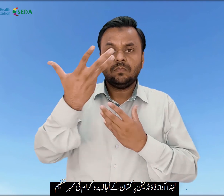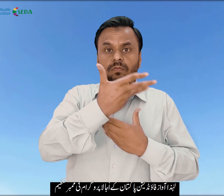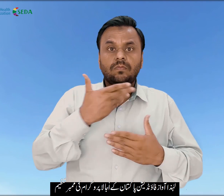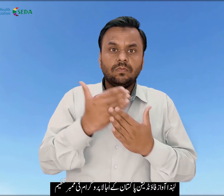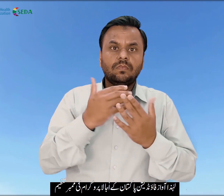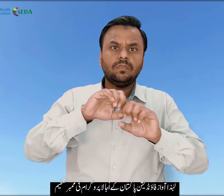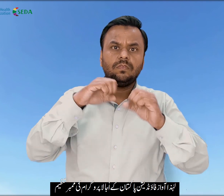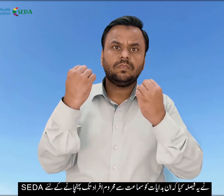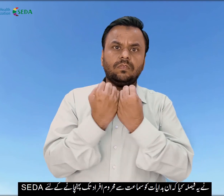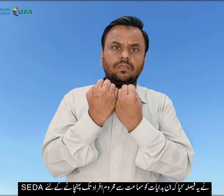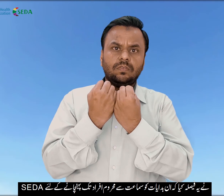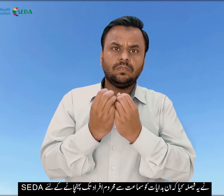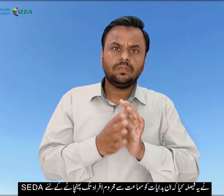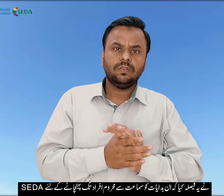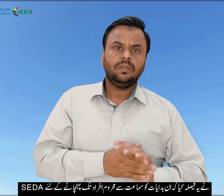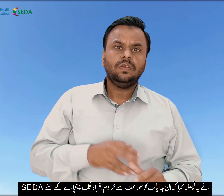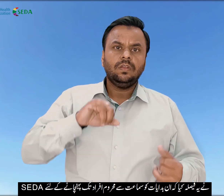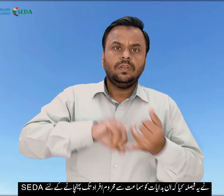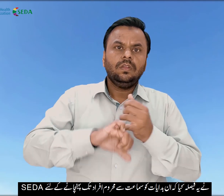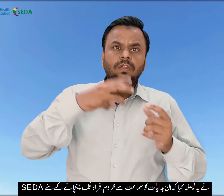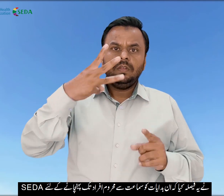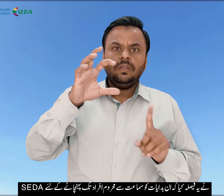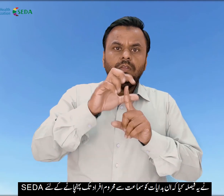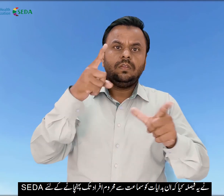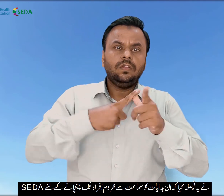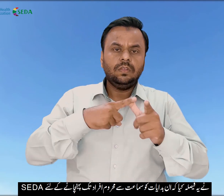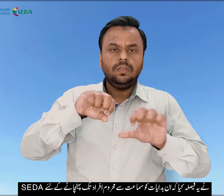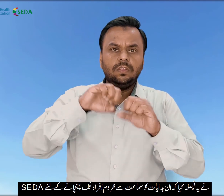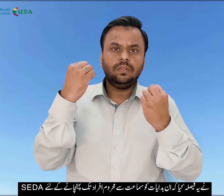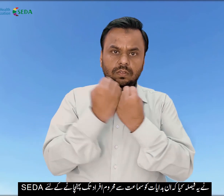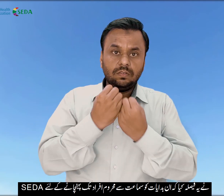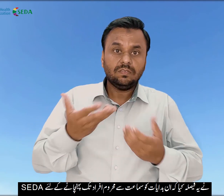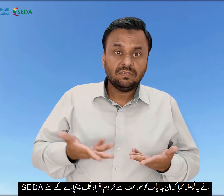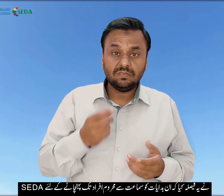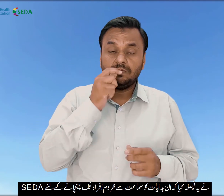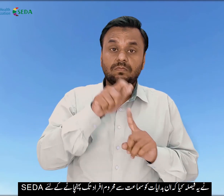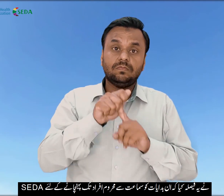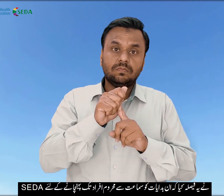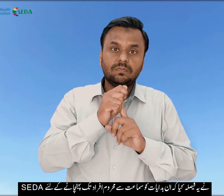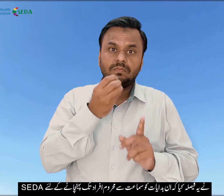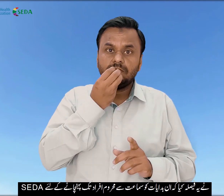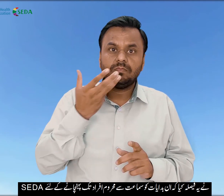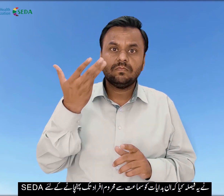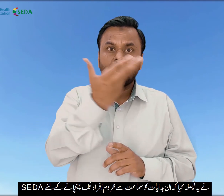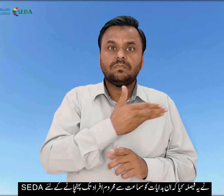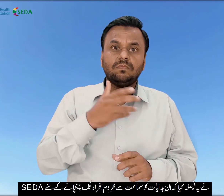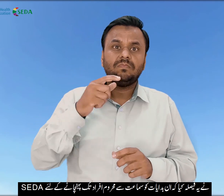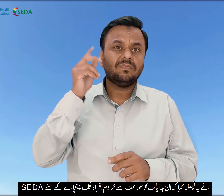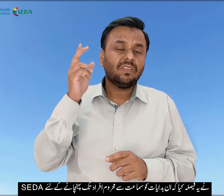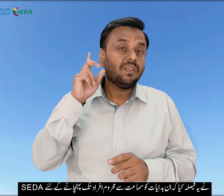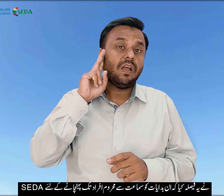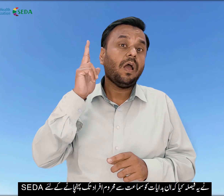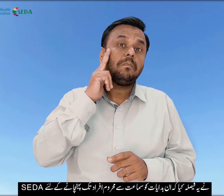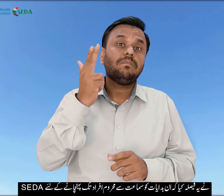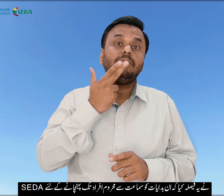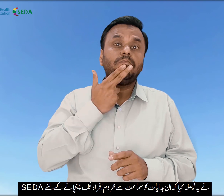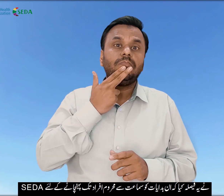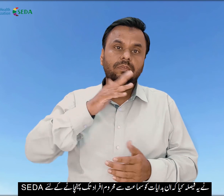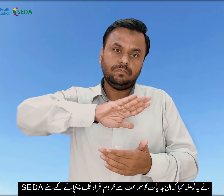تنظیم سیڈا نے یہ فیصلہ کیا کہ ان ہدایات کو قوت گویائی سے محروم افراد تک پہنچانے کے